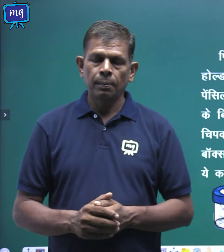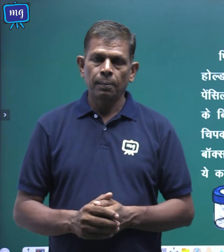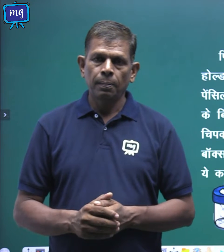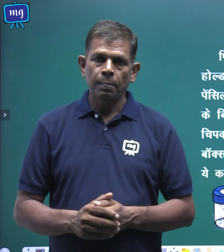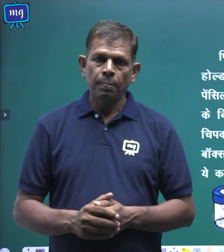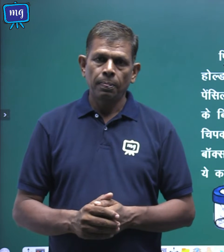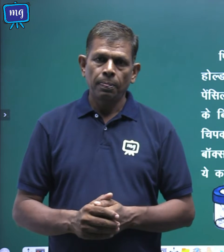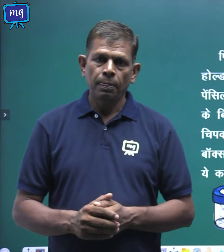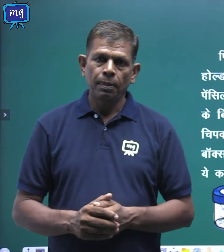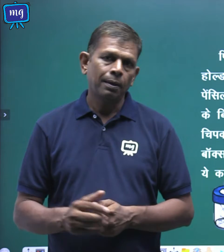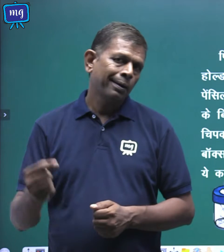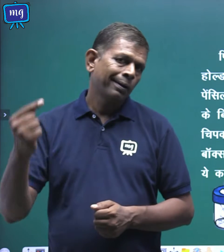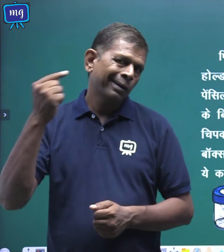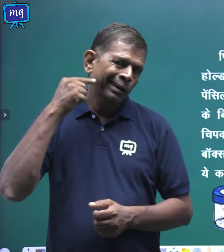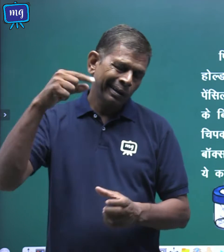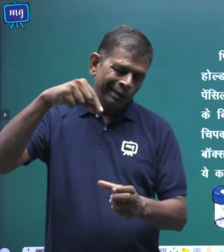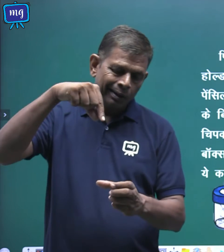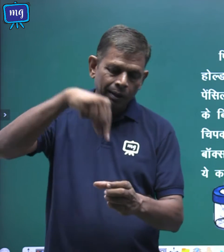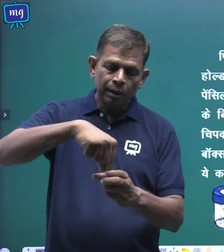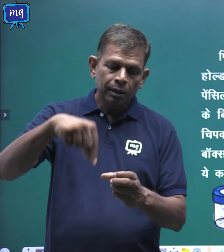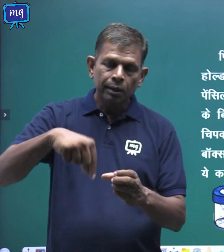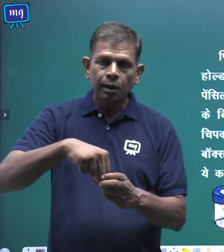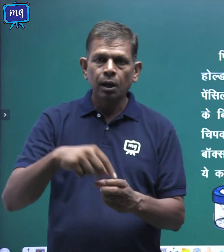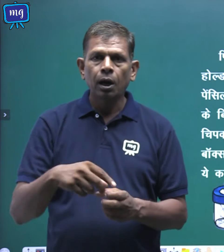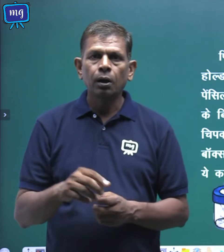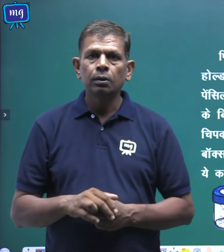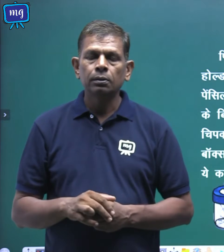पिन धारक या होल्डर